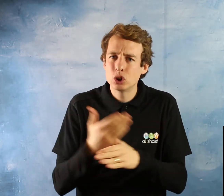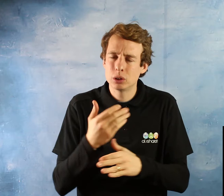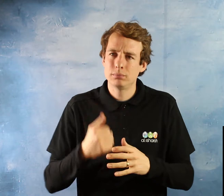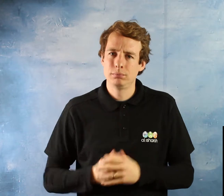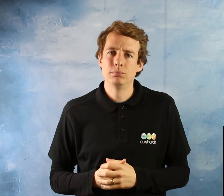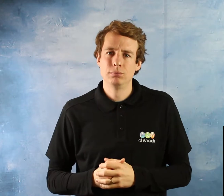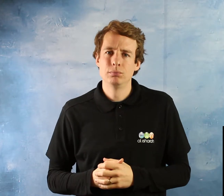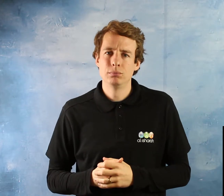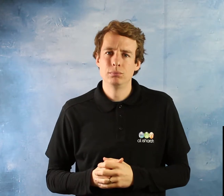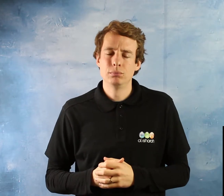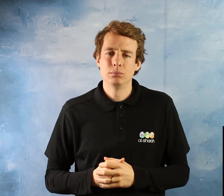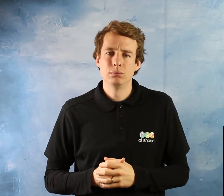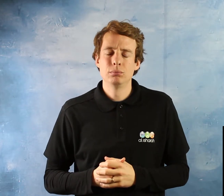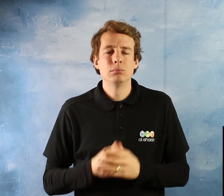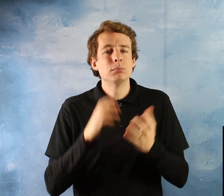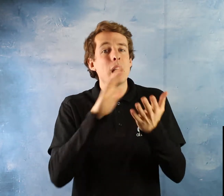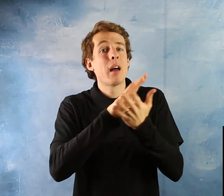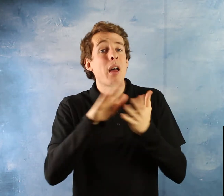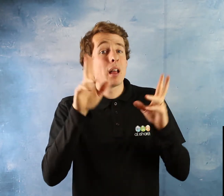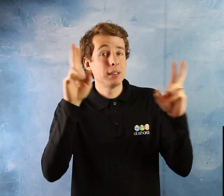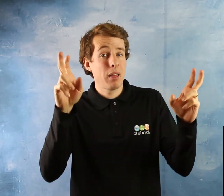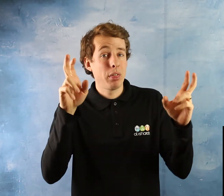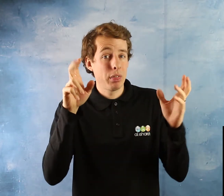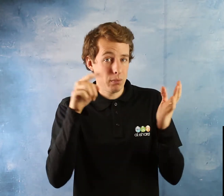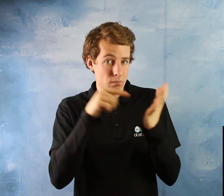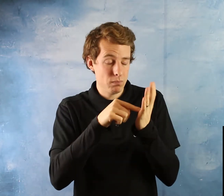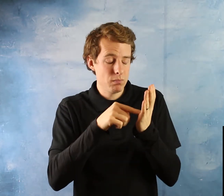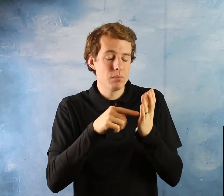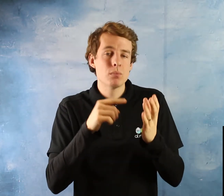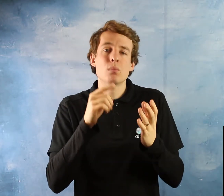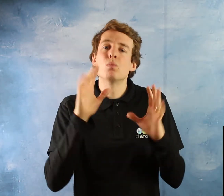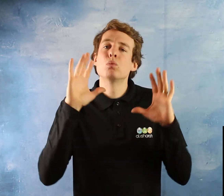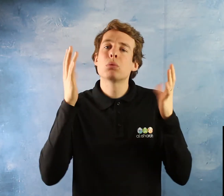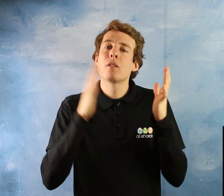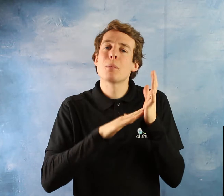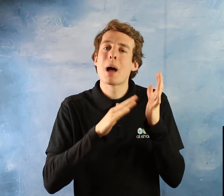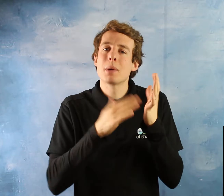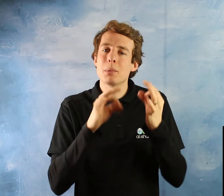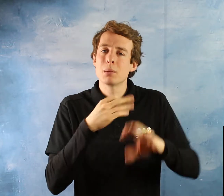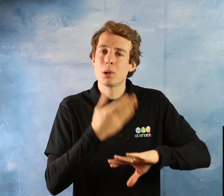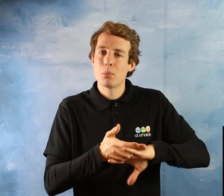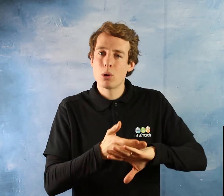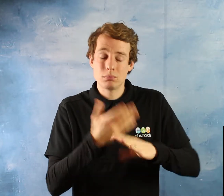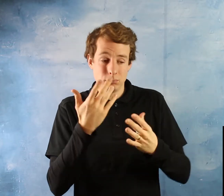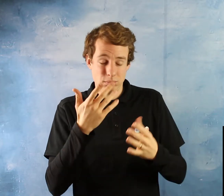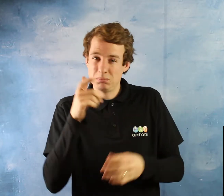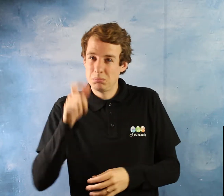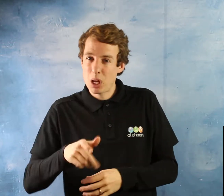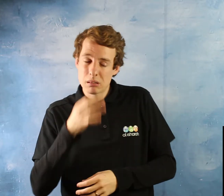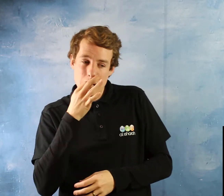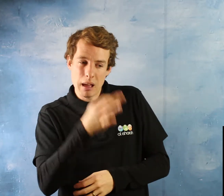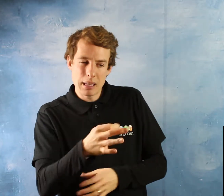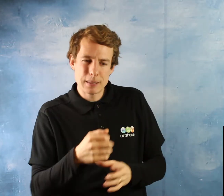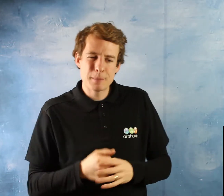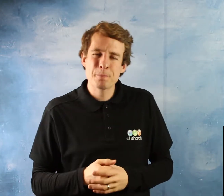مَا يُدْخِلِ النَّاسِ الْجَنَّةِ فَقَالَ تَقْوَى اللَّهِ وَحُسْنُ الْخُلُقِ. He was asked about the deed which will be foremost